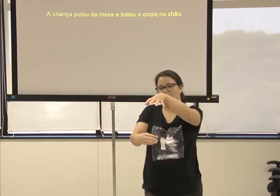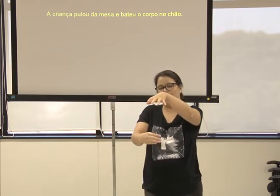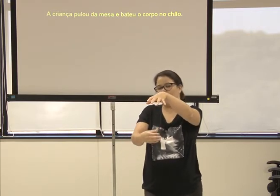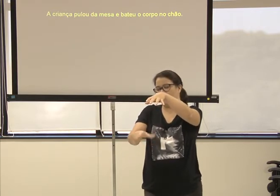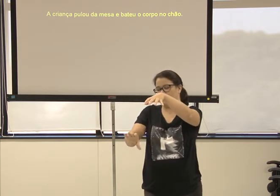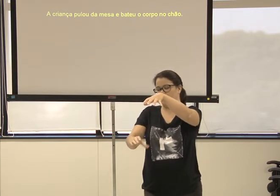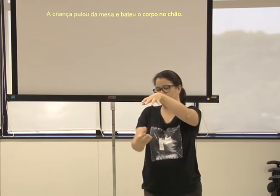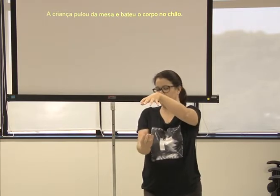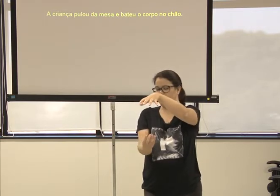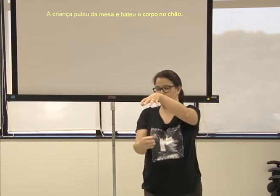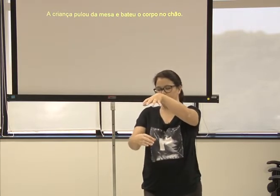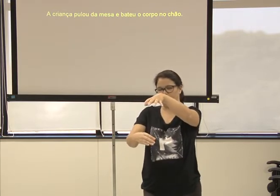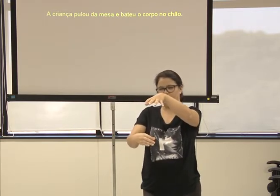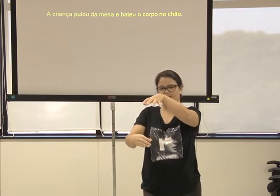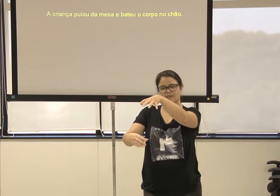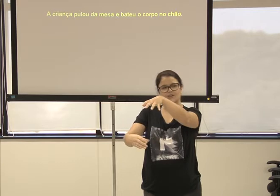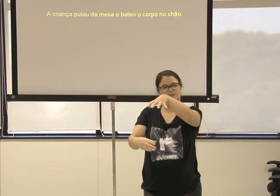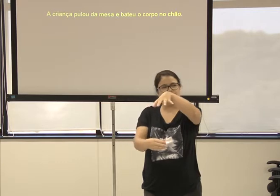Balão aqui, assim não, aqui.